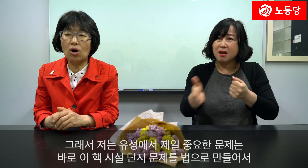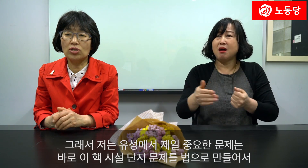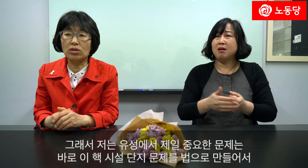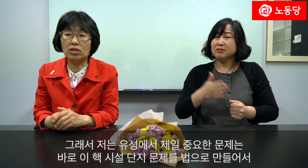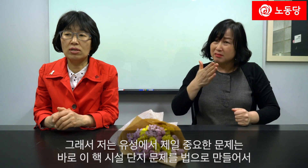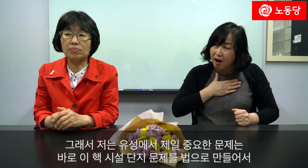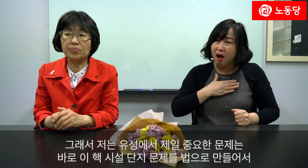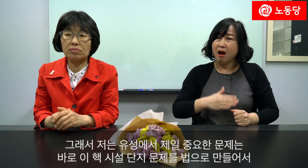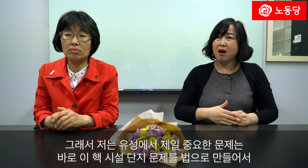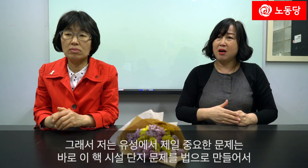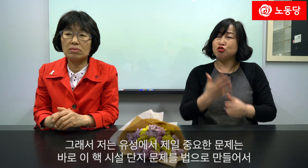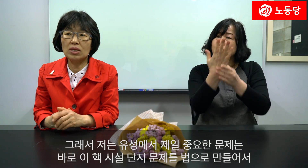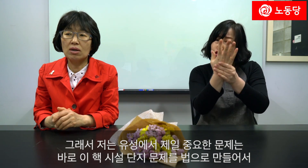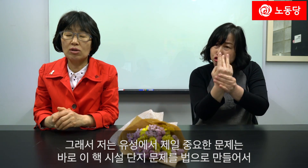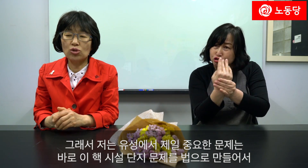그래서 저는